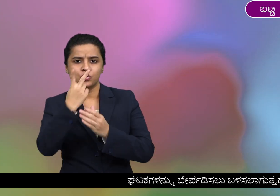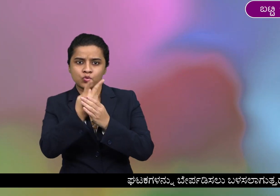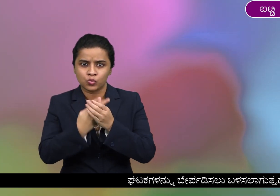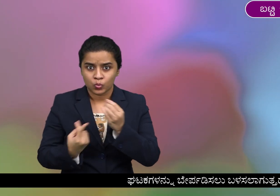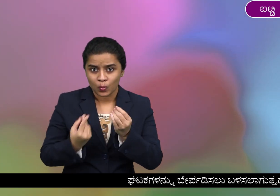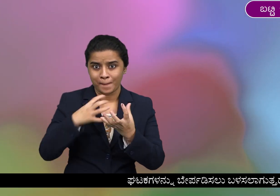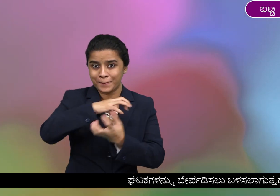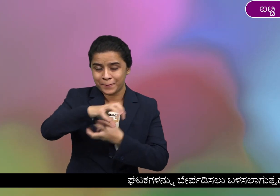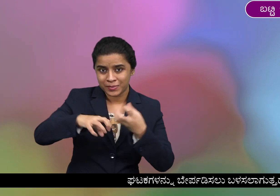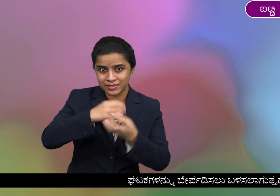ಬೇರ್ಪಡಿಸಲು ಬಳಸಲಾಗುತ್ತದೆ.